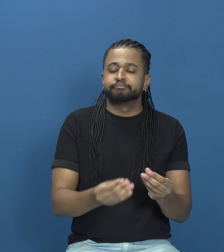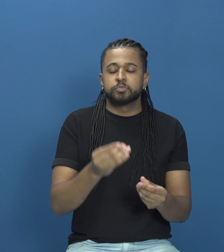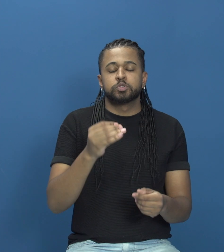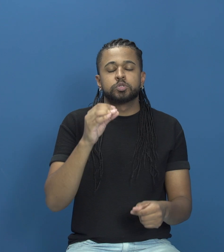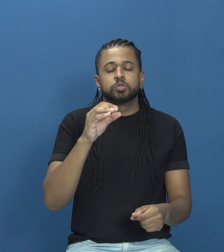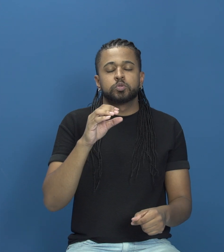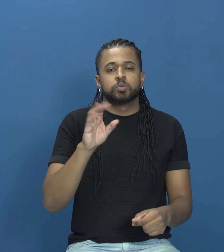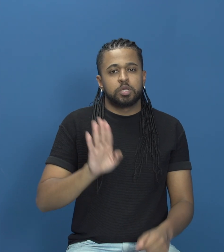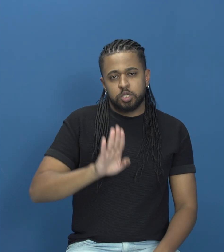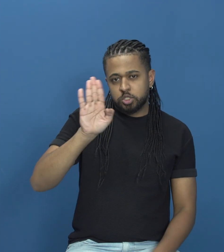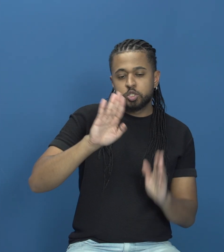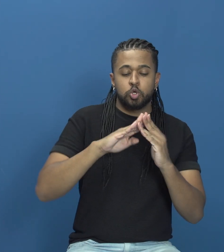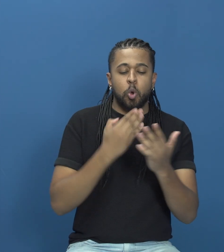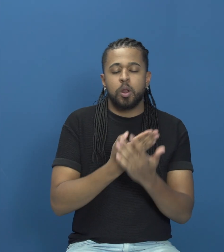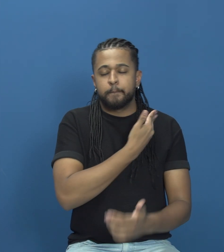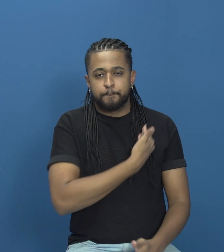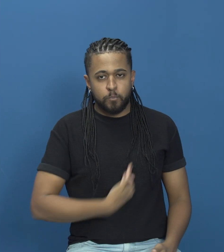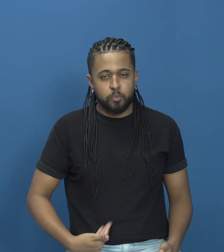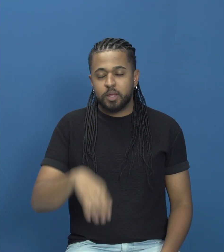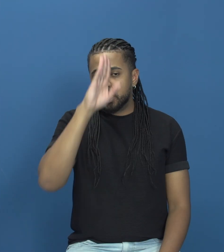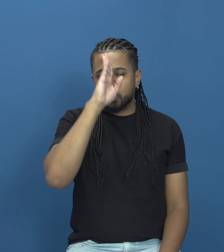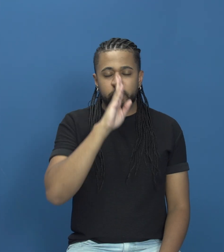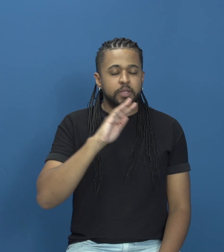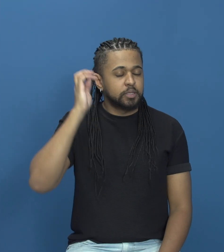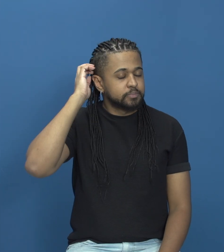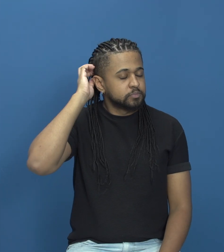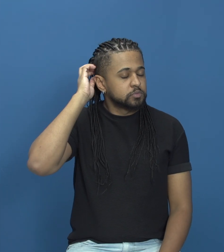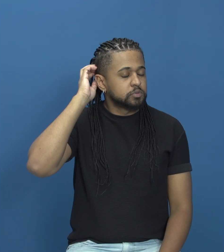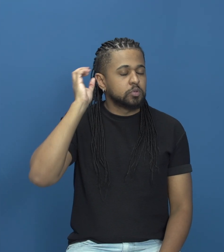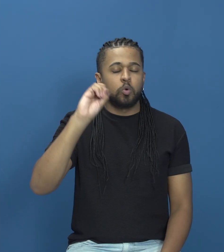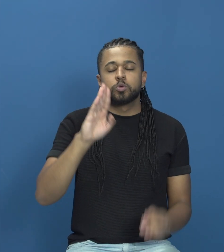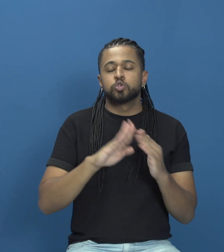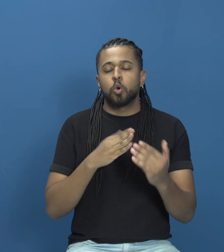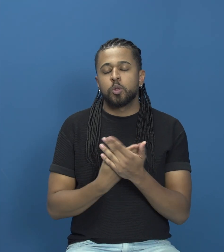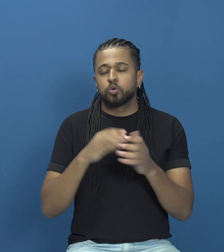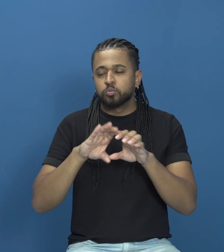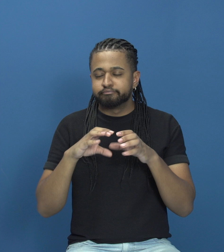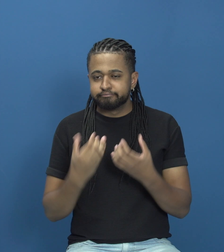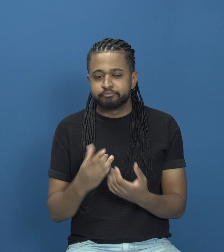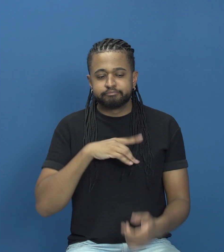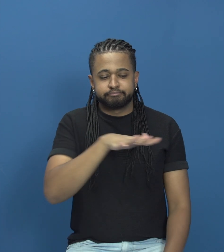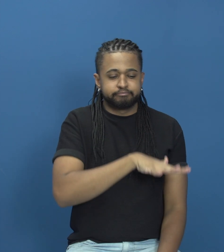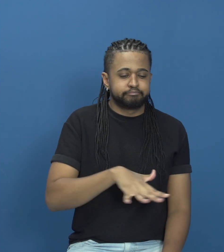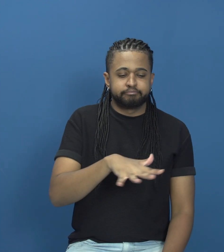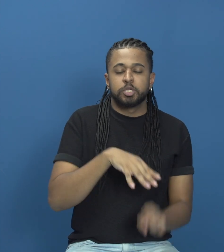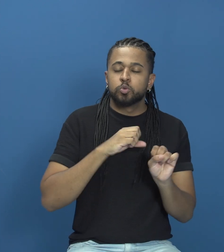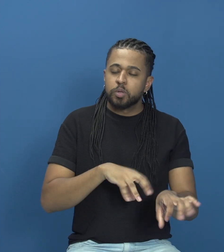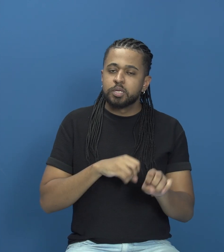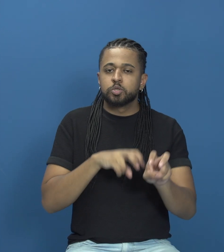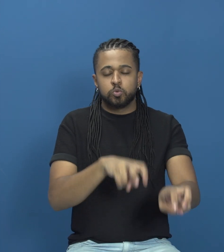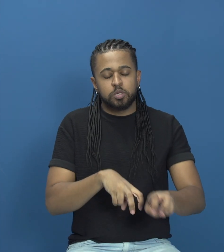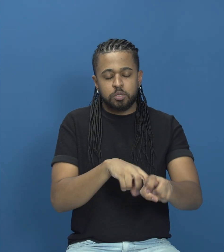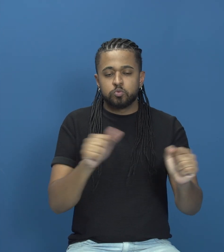candidato da candidata em escola pública e gratuita, ou em escolas comunitárias que atuam no âmbito da educação do